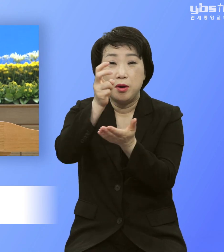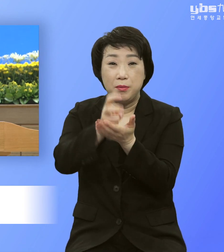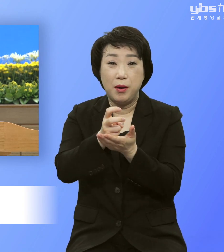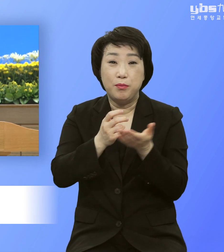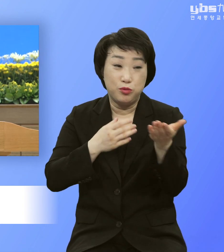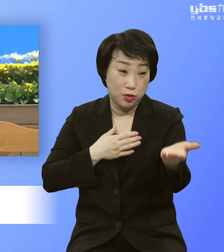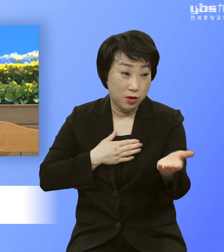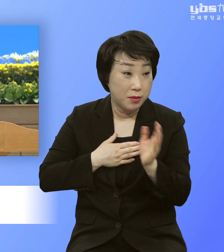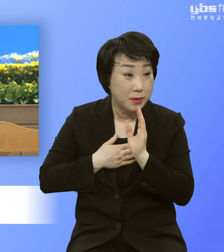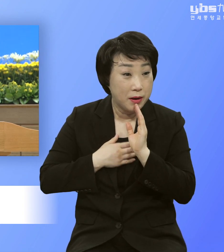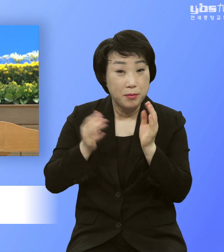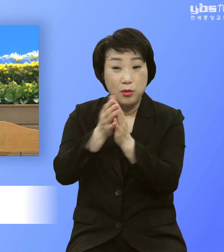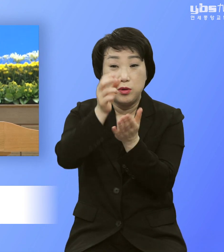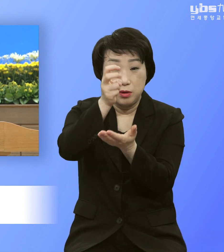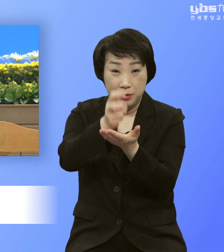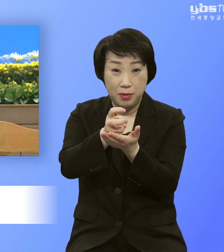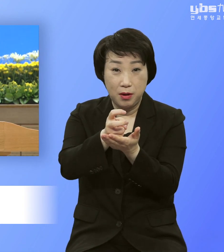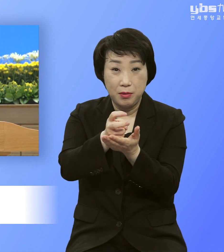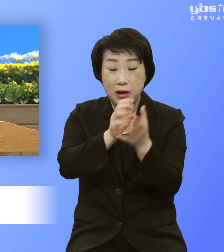율법을 줘서 율법을